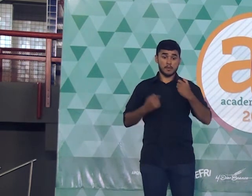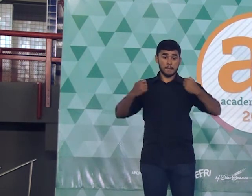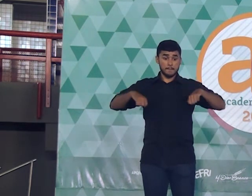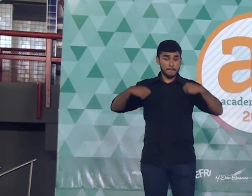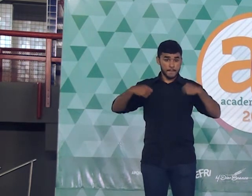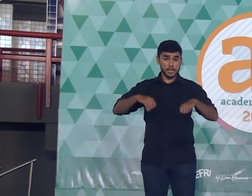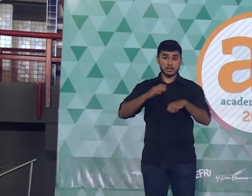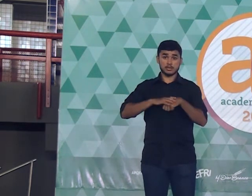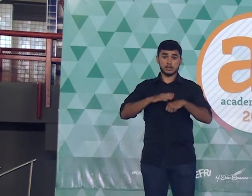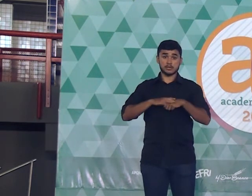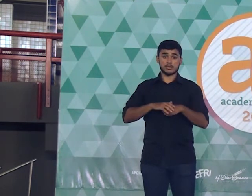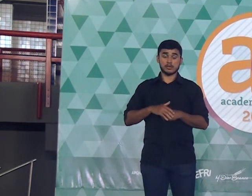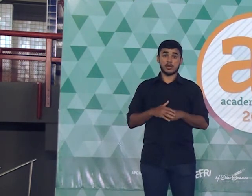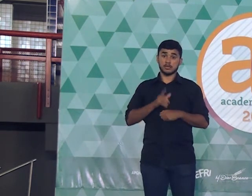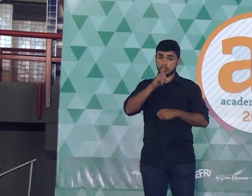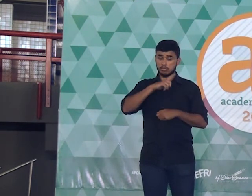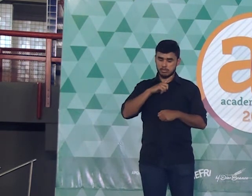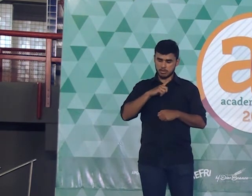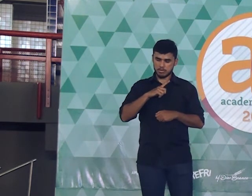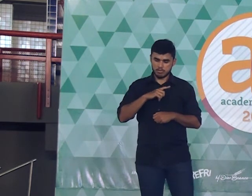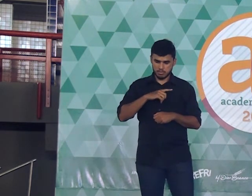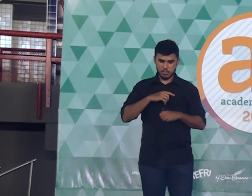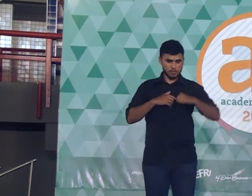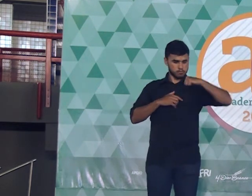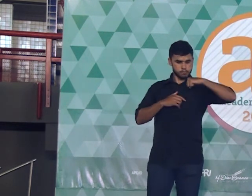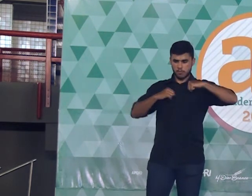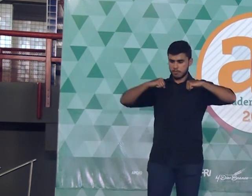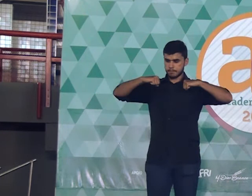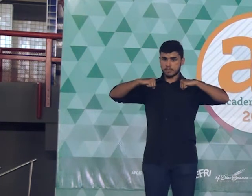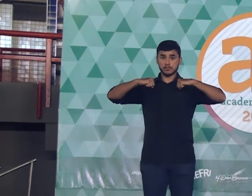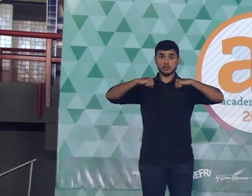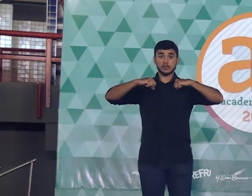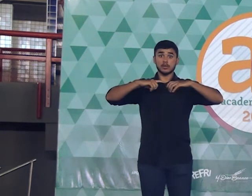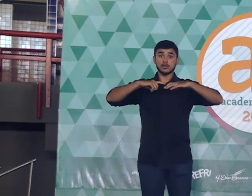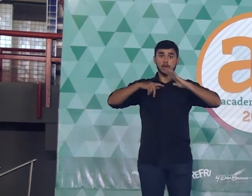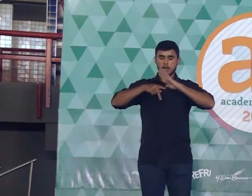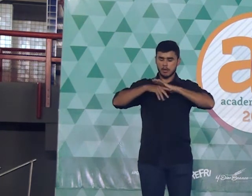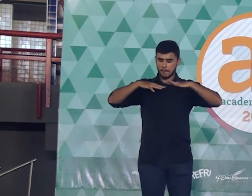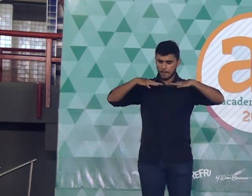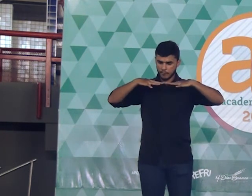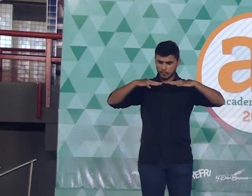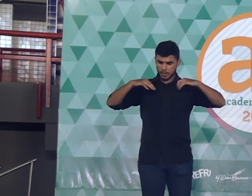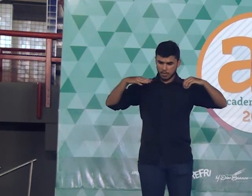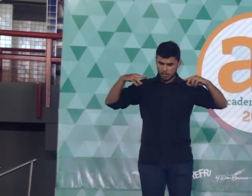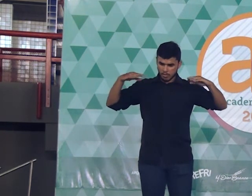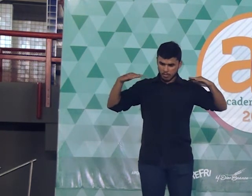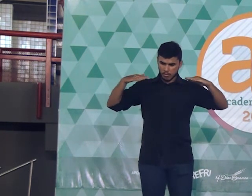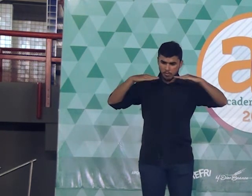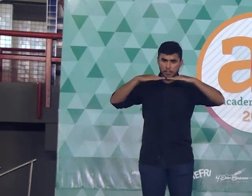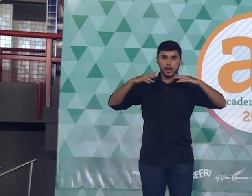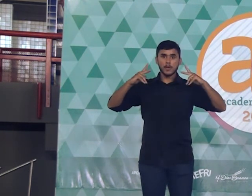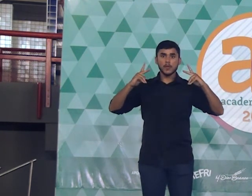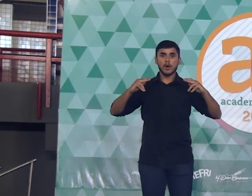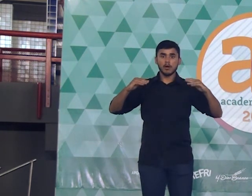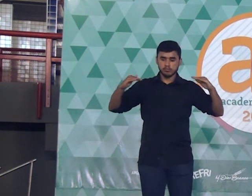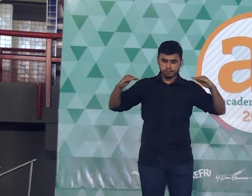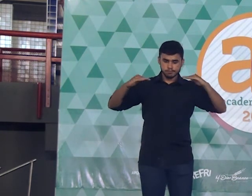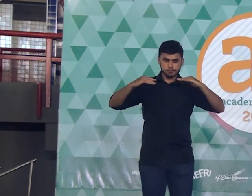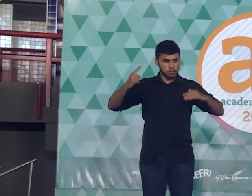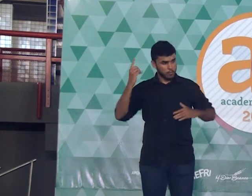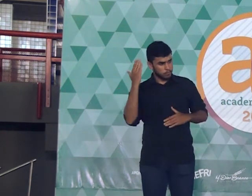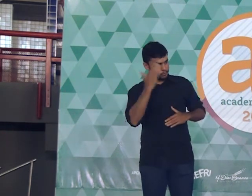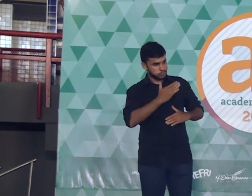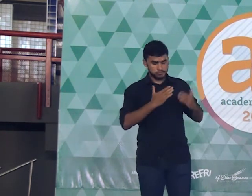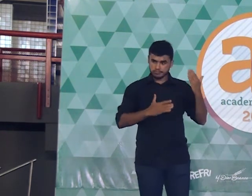você tiver móveis, 2 móveis em movimento uniforme. Cuidado para não confundir com força.